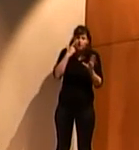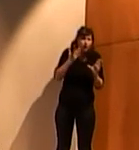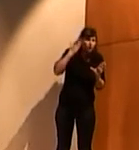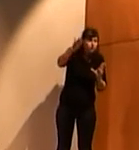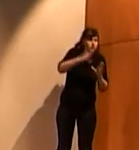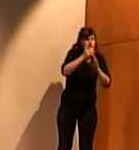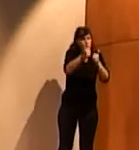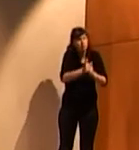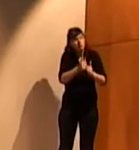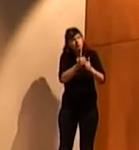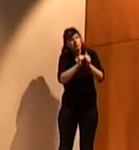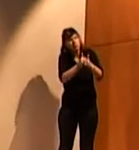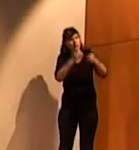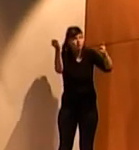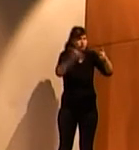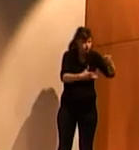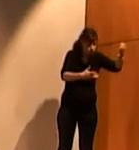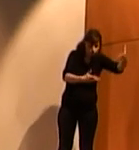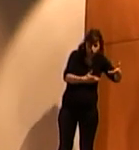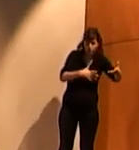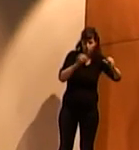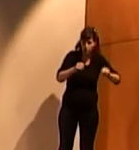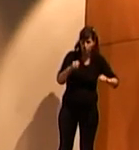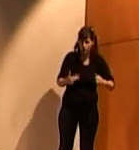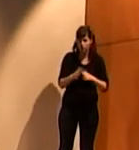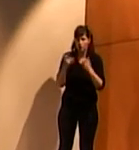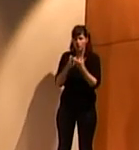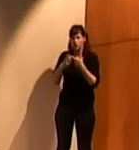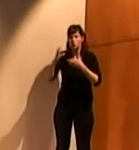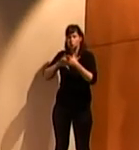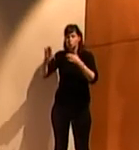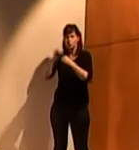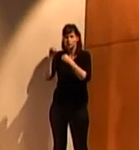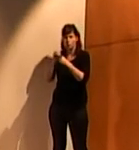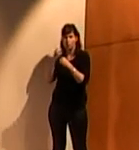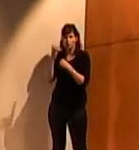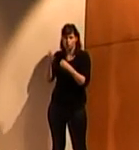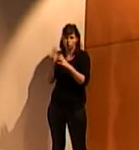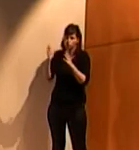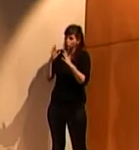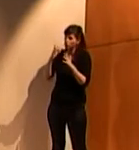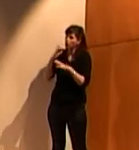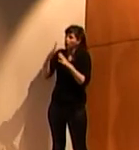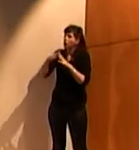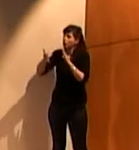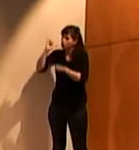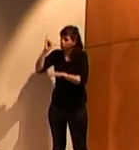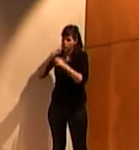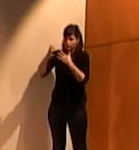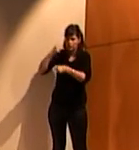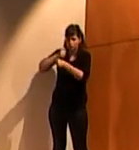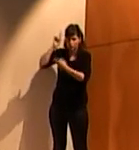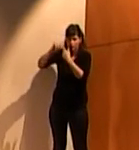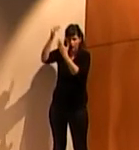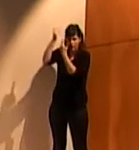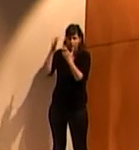Effectivement, Toulouse Métropole a évoqué un intérêt sur l'abri, mais dans un contexte urbain. Mais la maquette ou le concept tel qu'il est conçu aujourd'hui